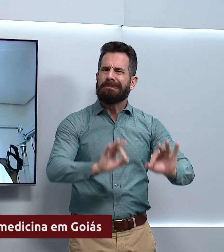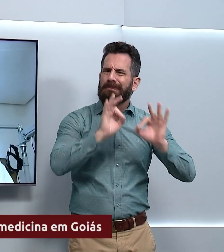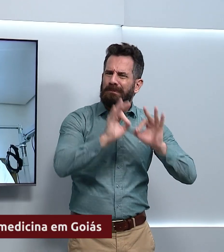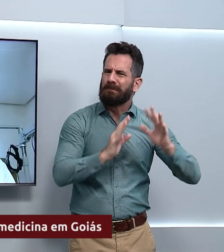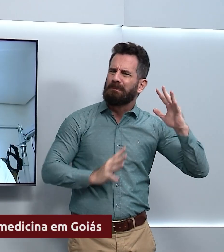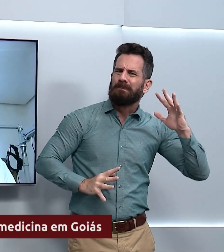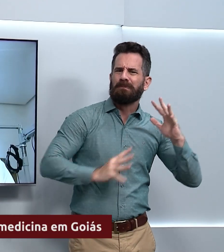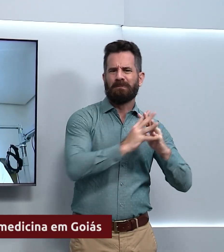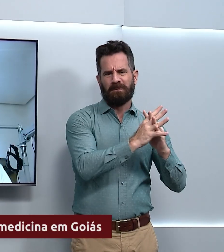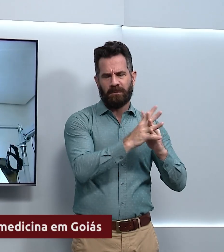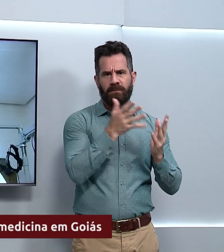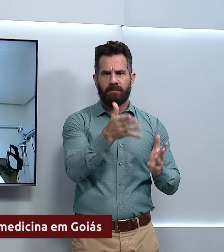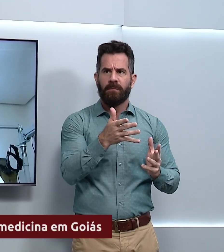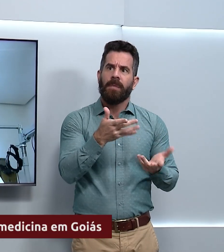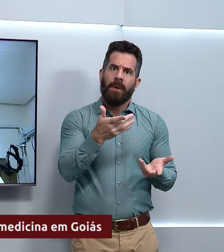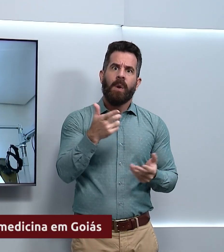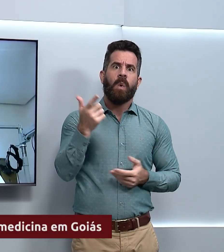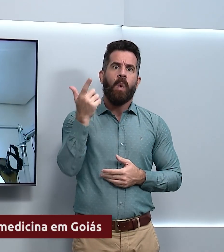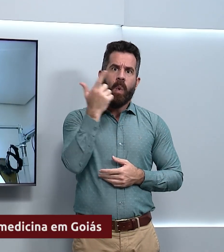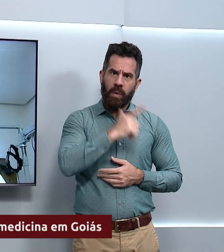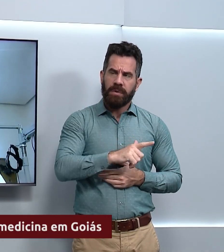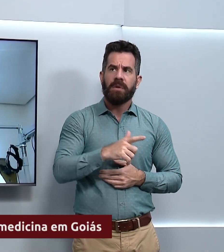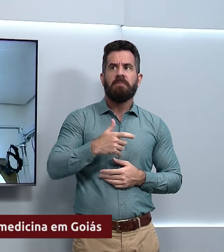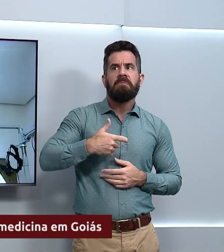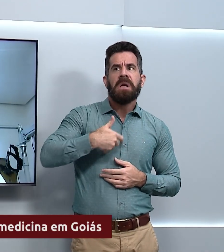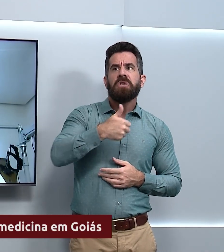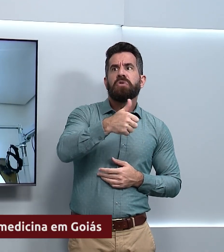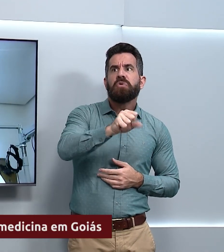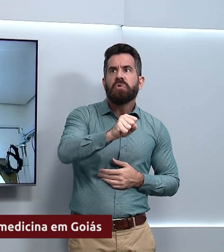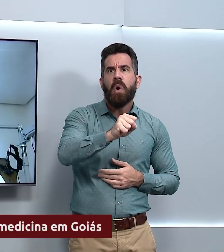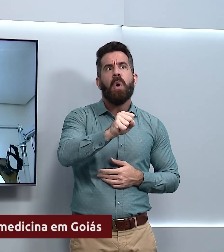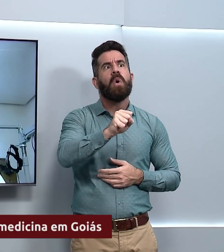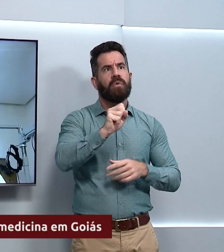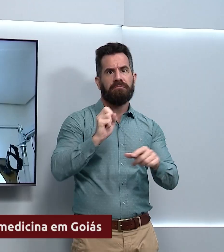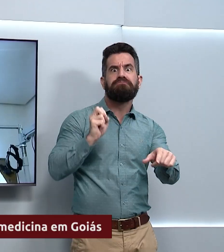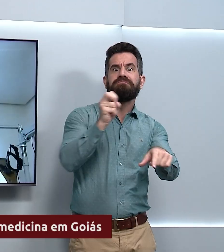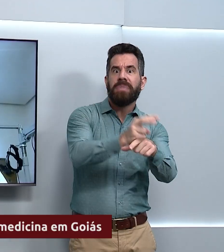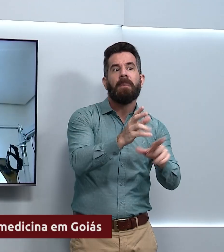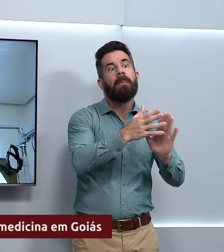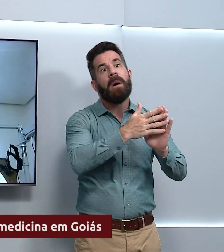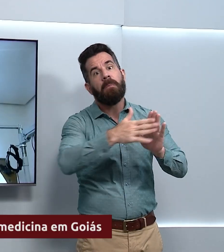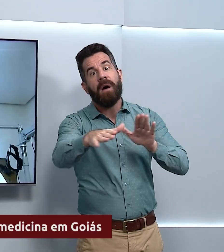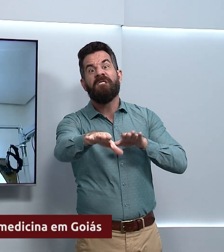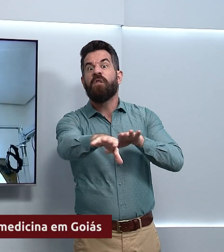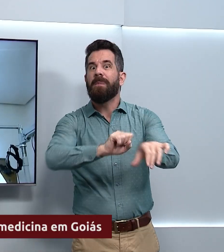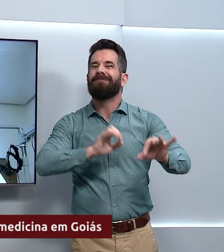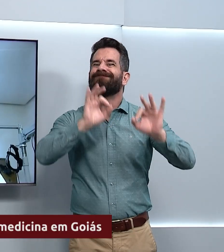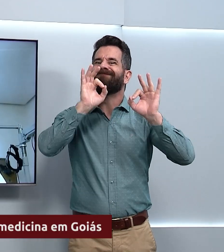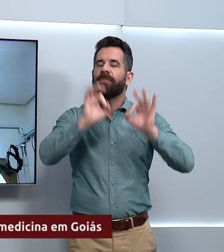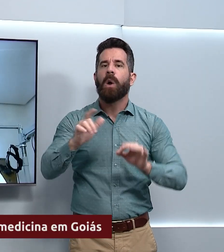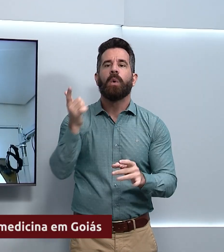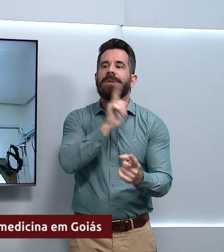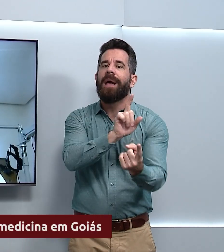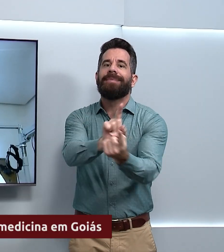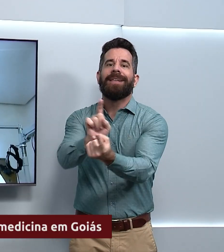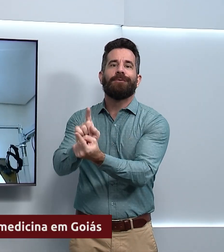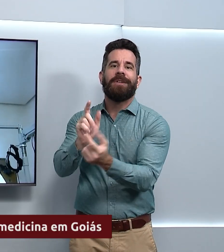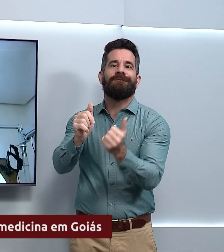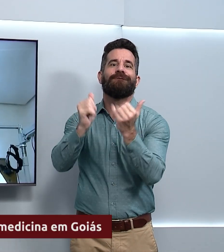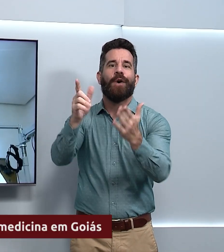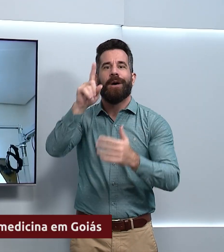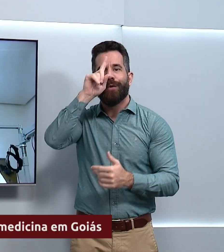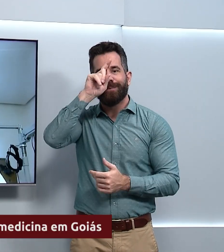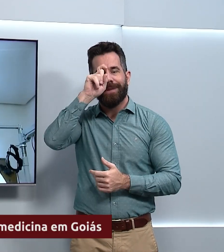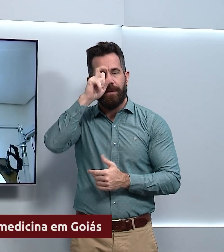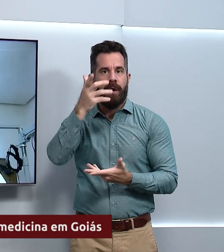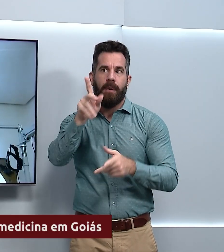aos 18, 17 anos, que ele saia formado, pronto para atender a população. É muito preocupante mesmo a nota e a